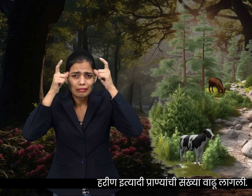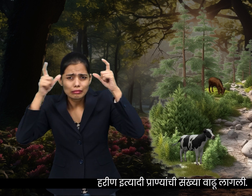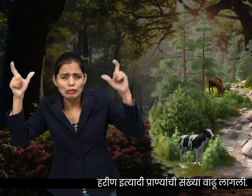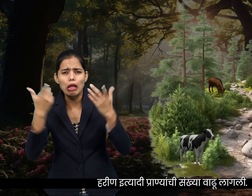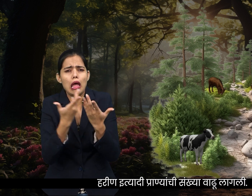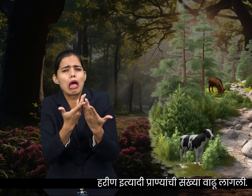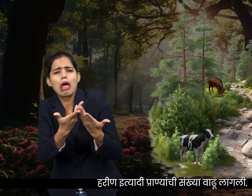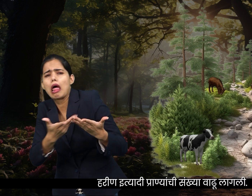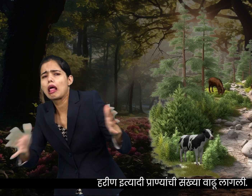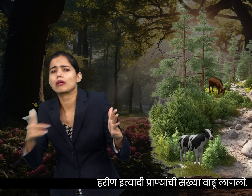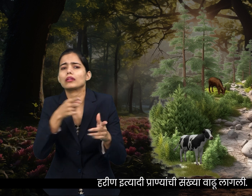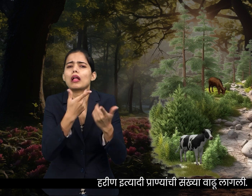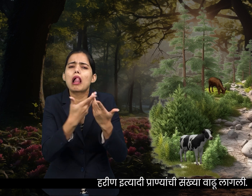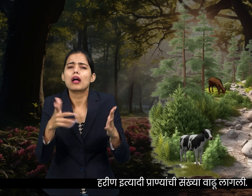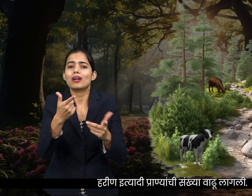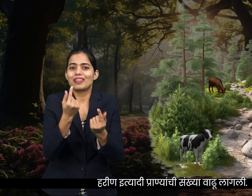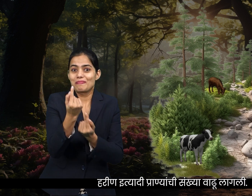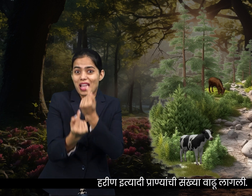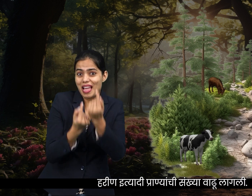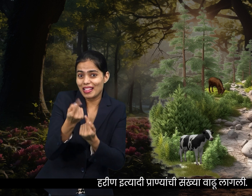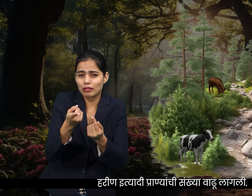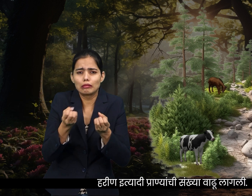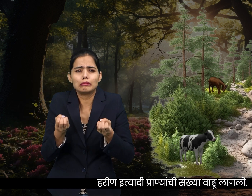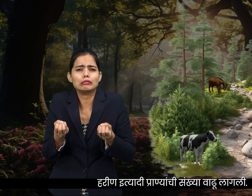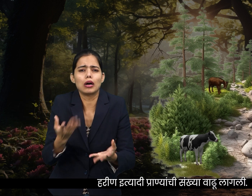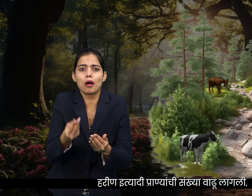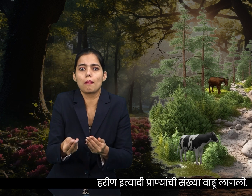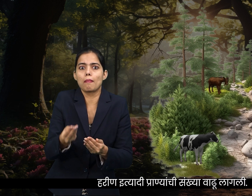हरिण इत्यादी प्राण्यांची संख्या वाढू लागली.